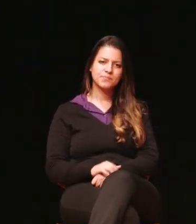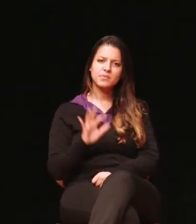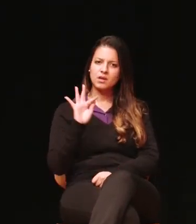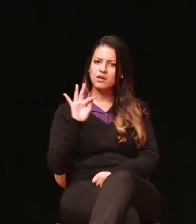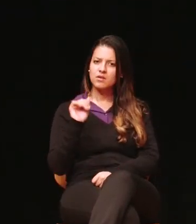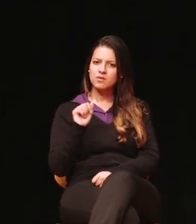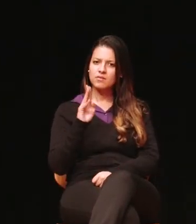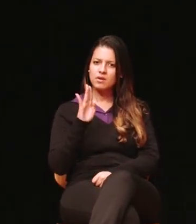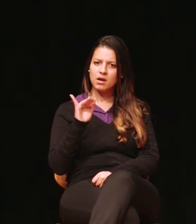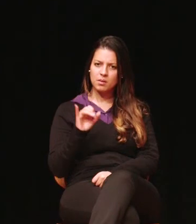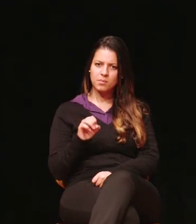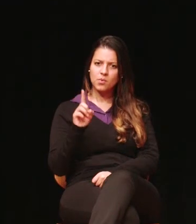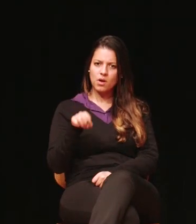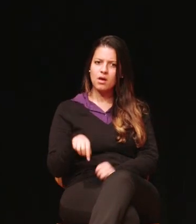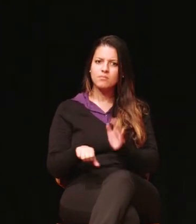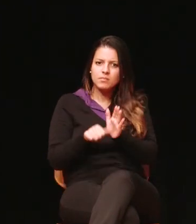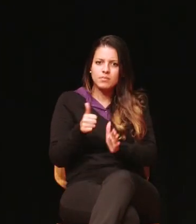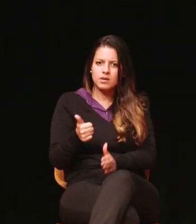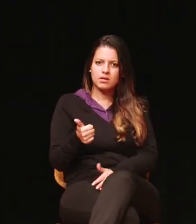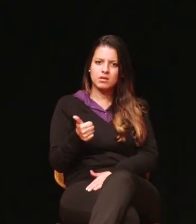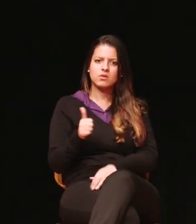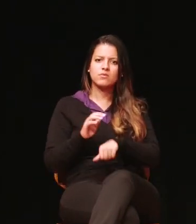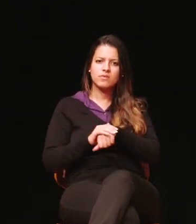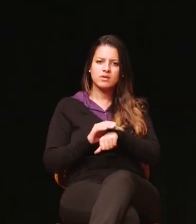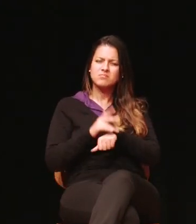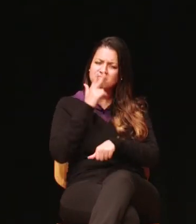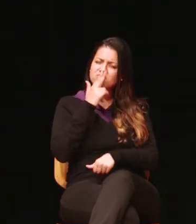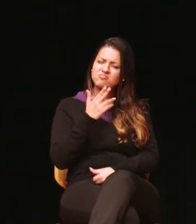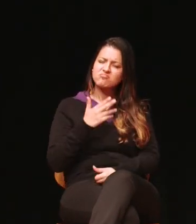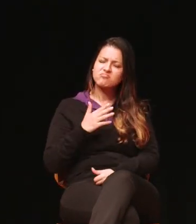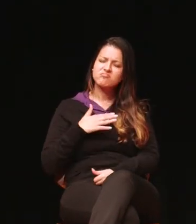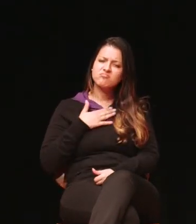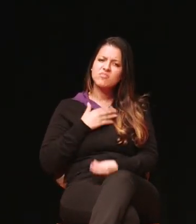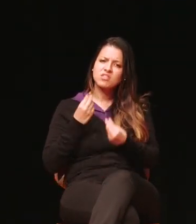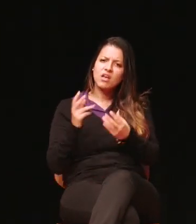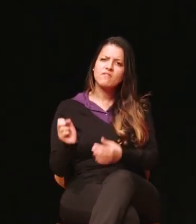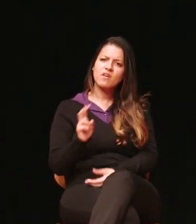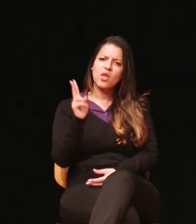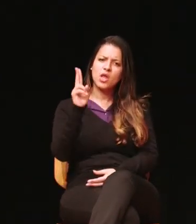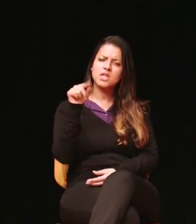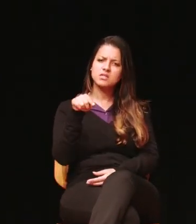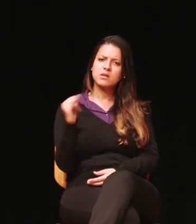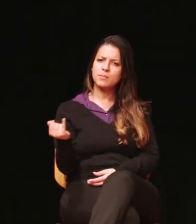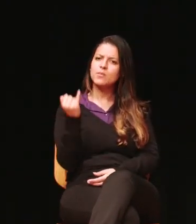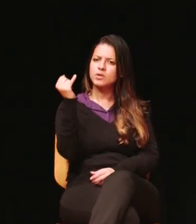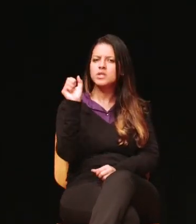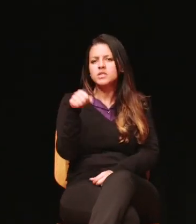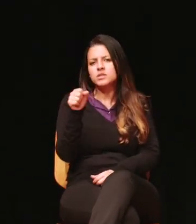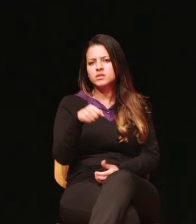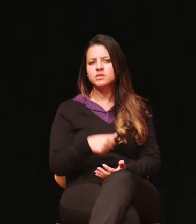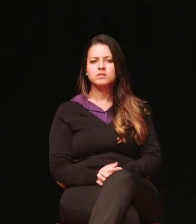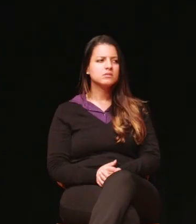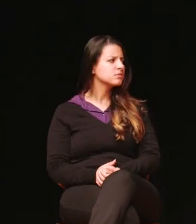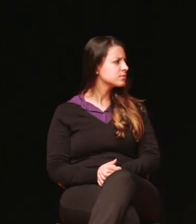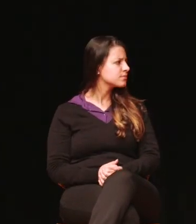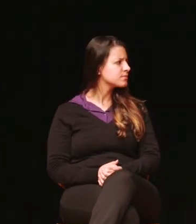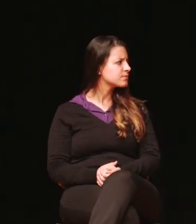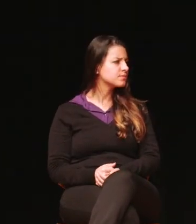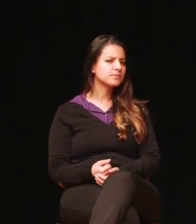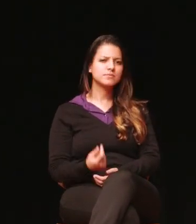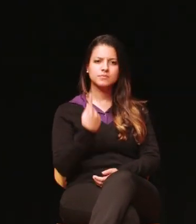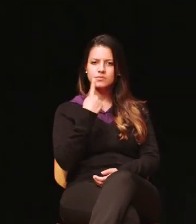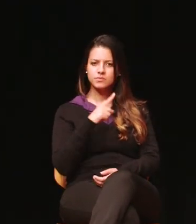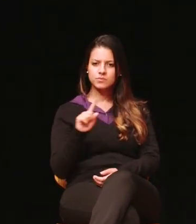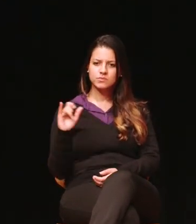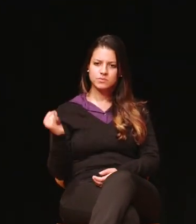primeiros. A gente tem que valorizar esse tipo de questões, é importante. Sim. Bom, então a última pergunta,